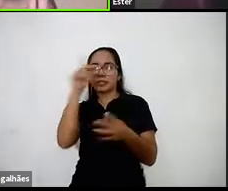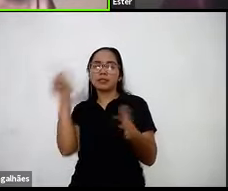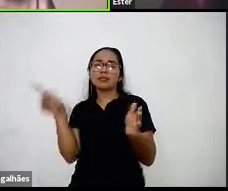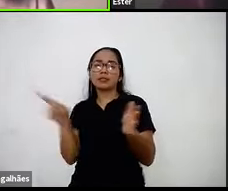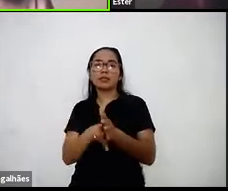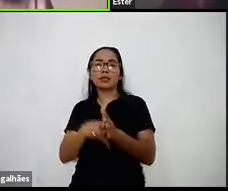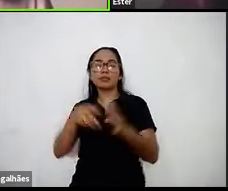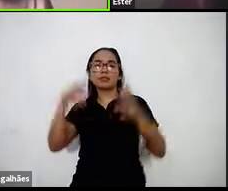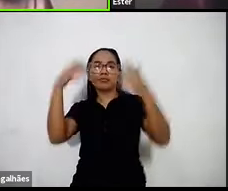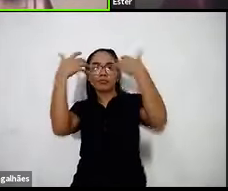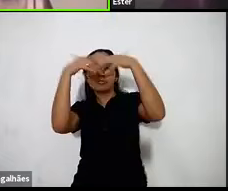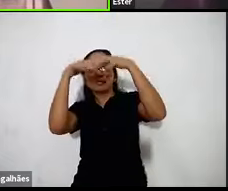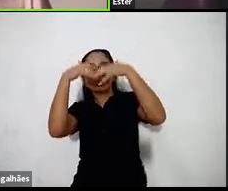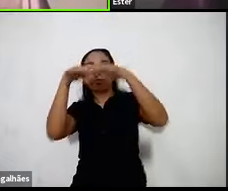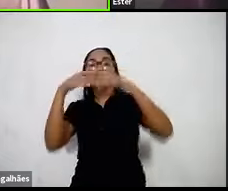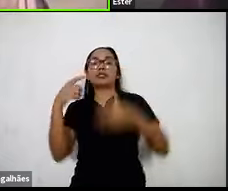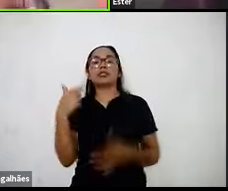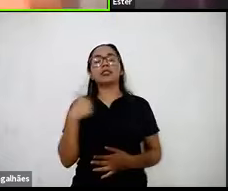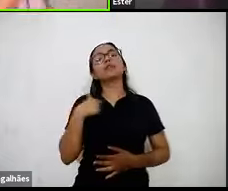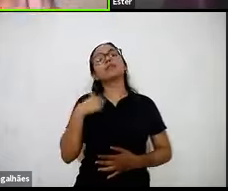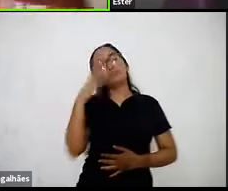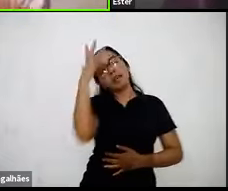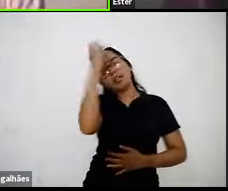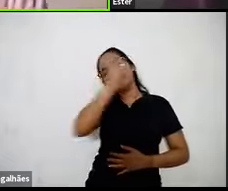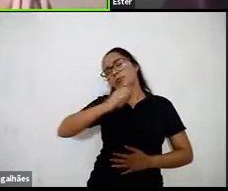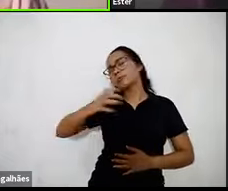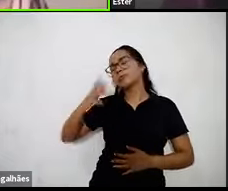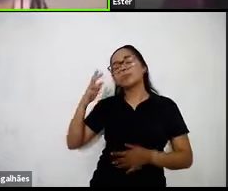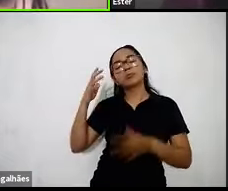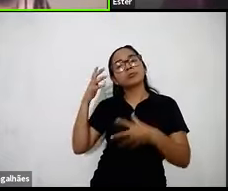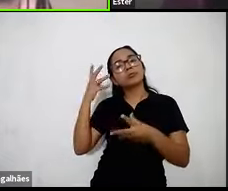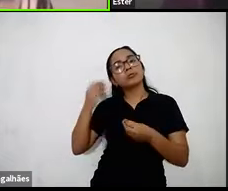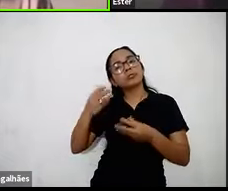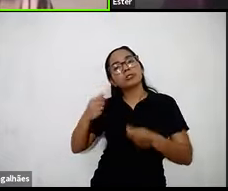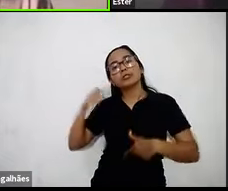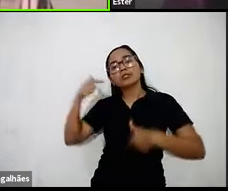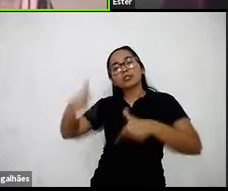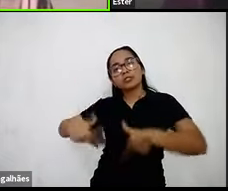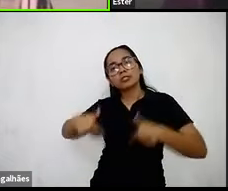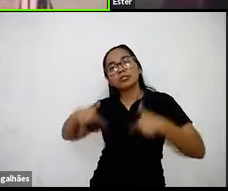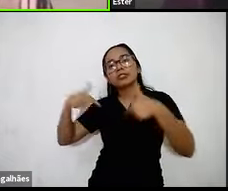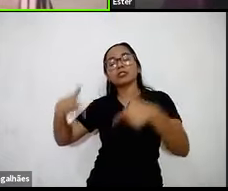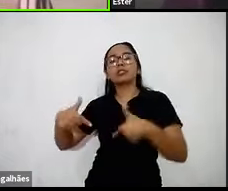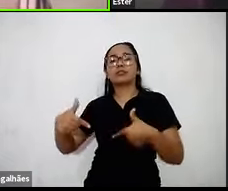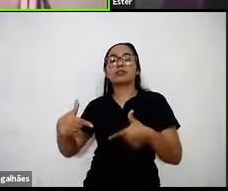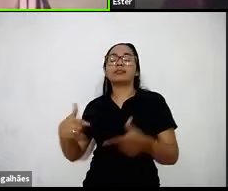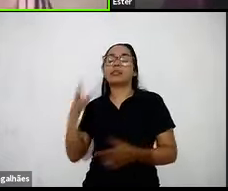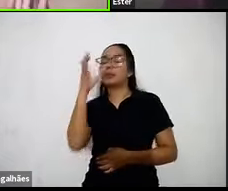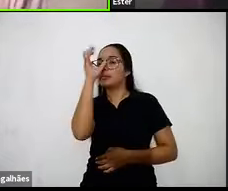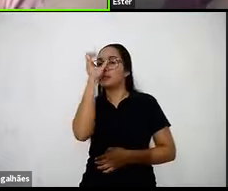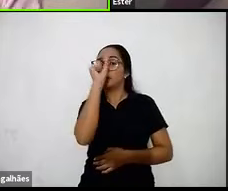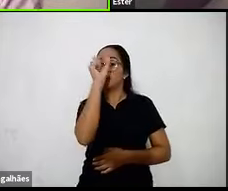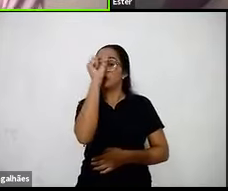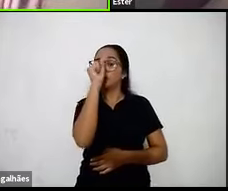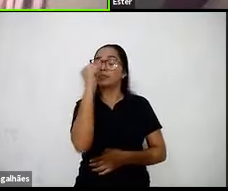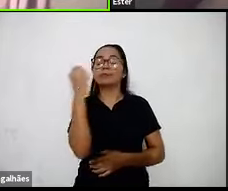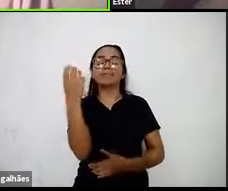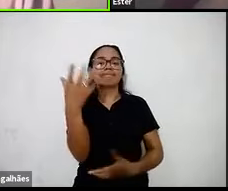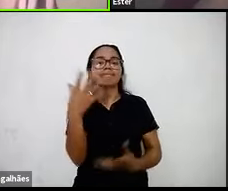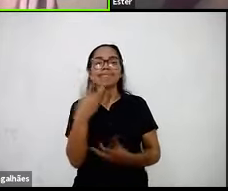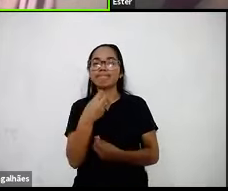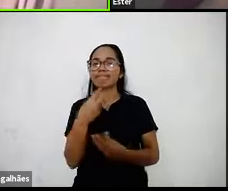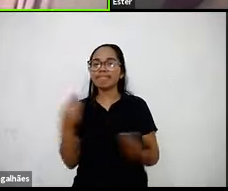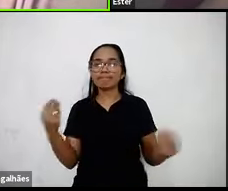aprendi muito com a luta antimanicomial, inclusive trouxe muitos aprendizados da luta antimanicomial para a